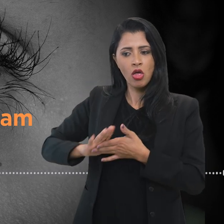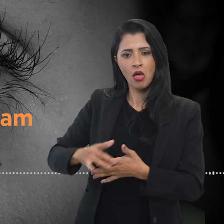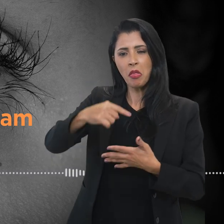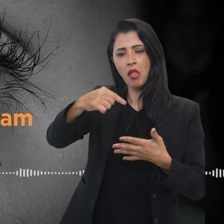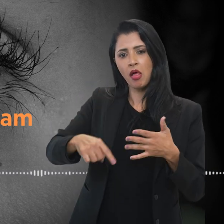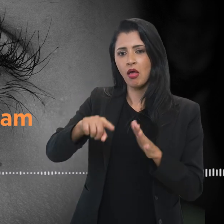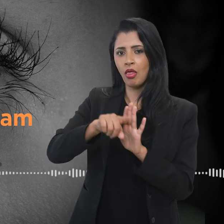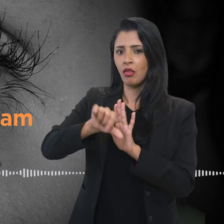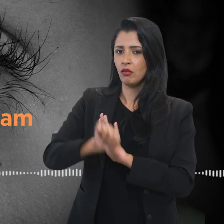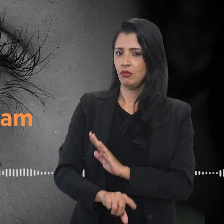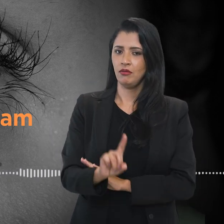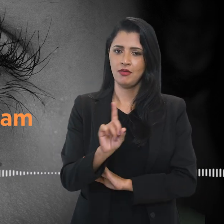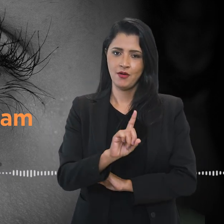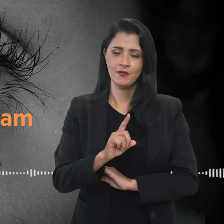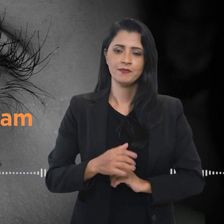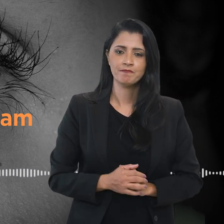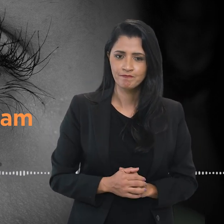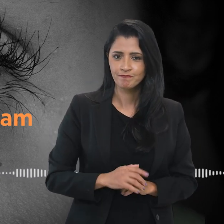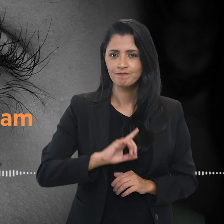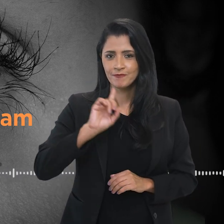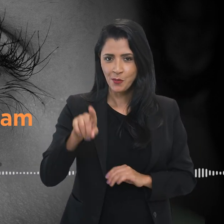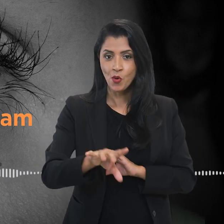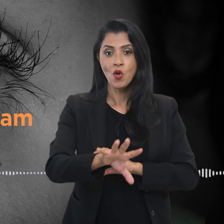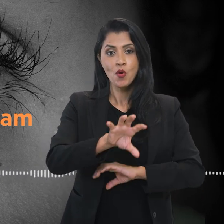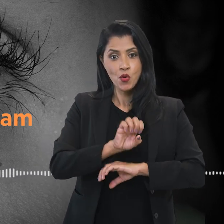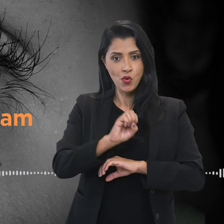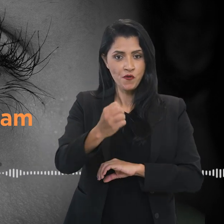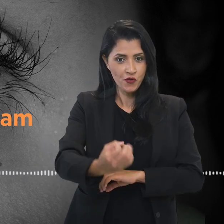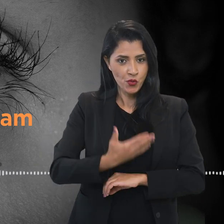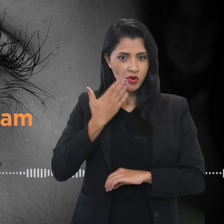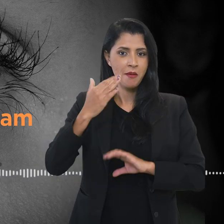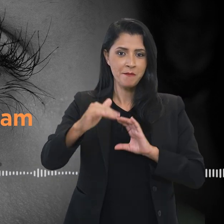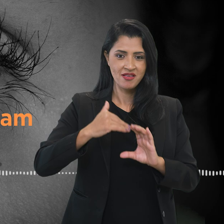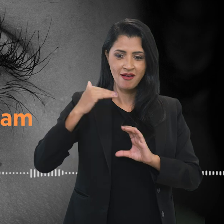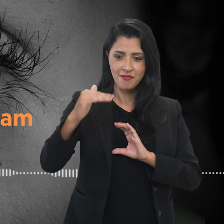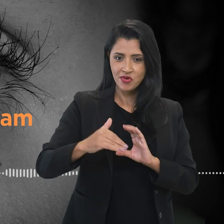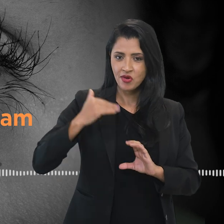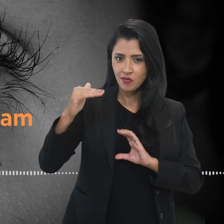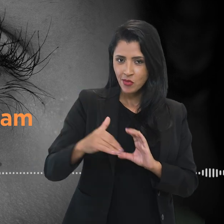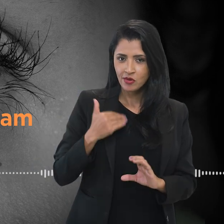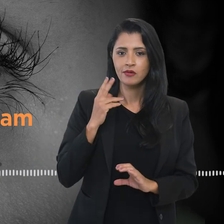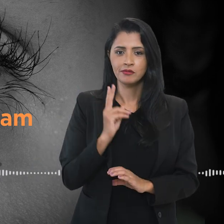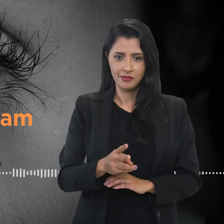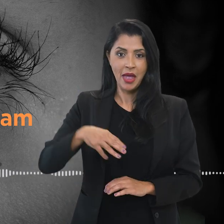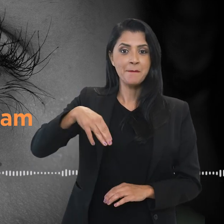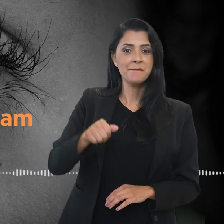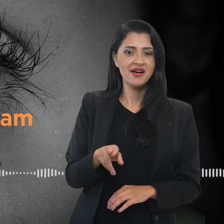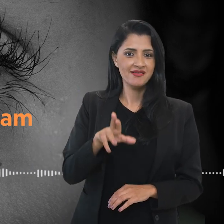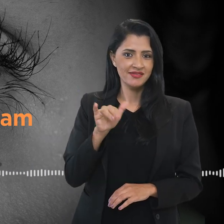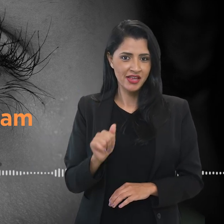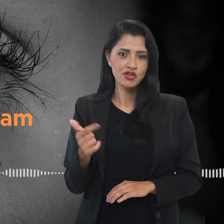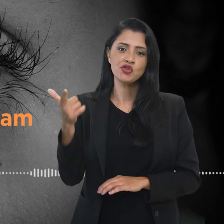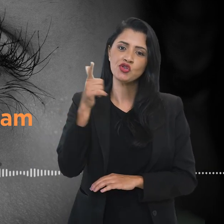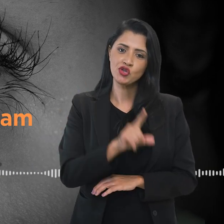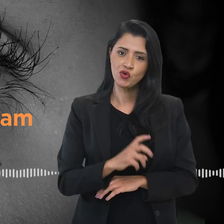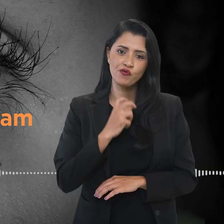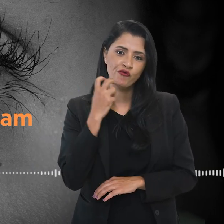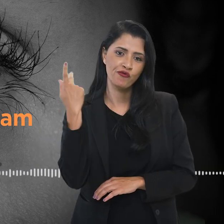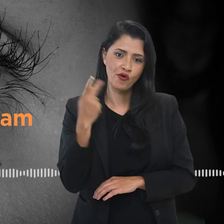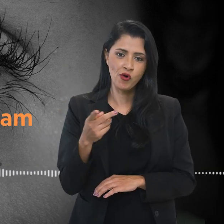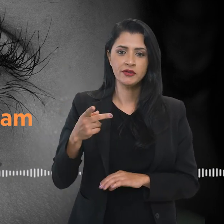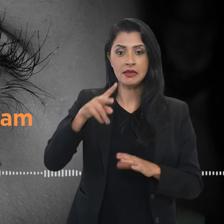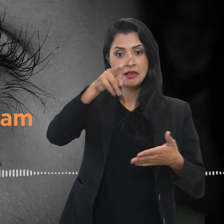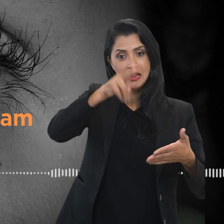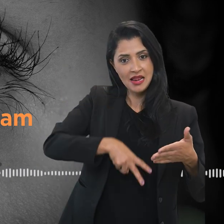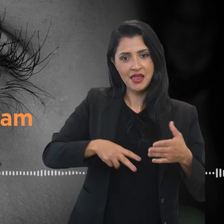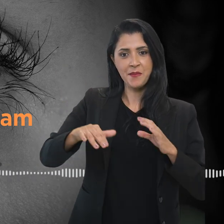estereótipos. Depois desse boletim da ouvidoria, as mensagens continuaram chegando. Por isso, a Marisette emprestou novamente sua voz para ler